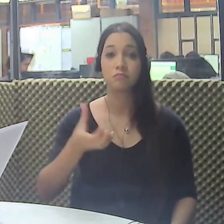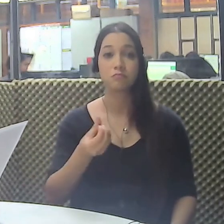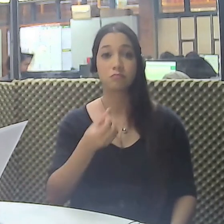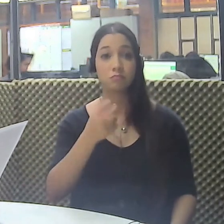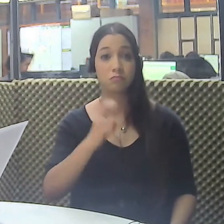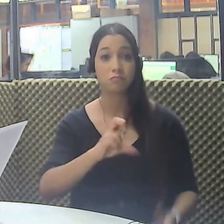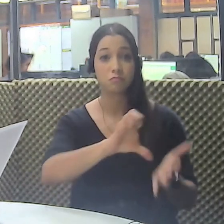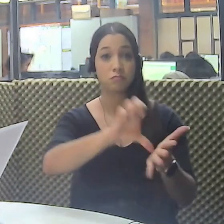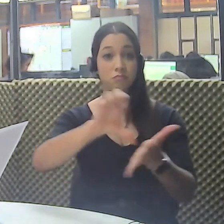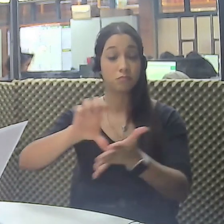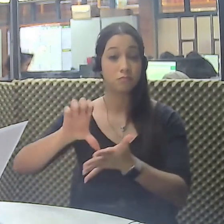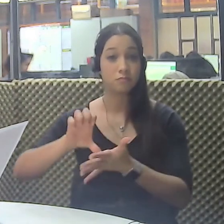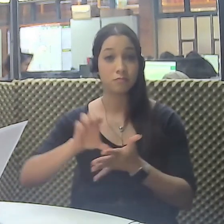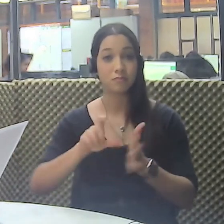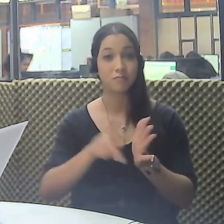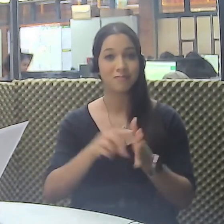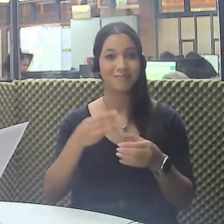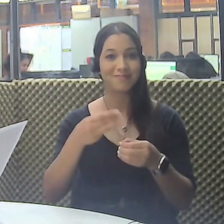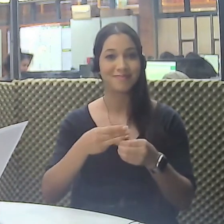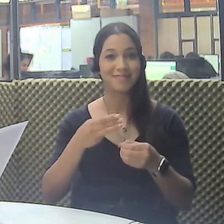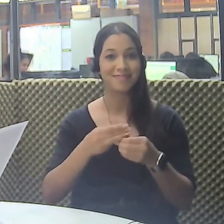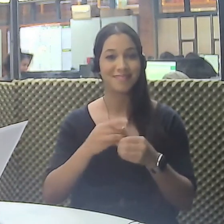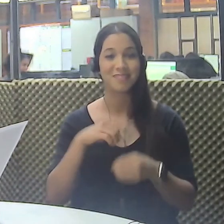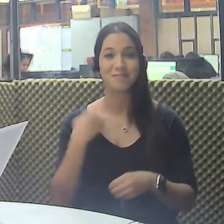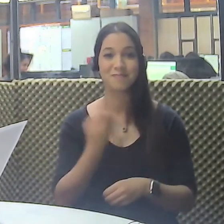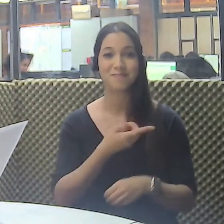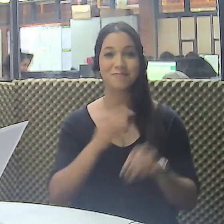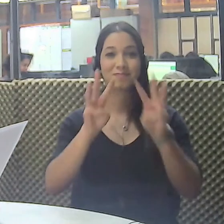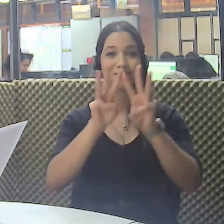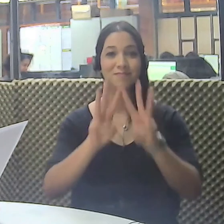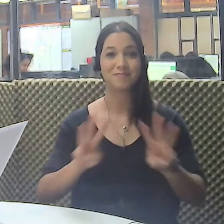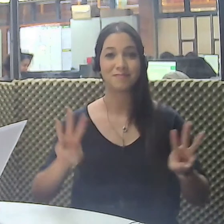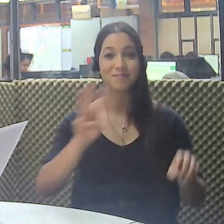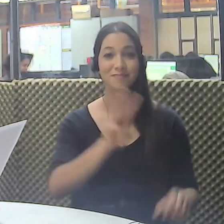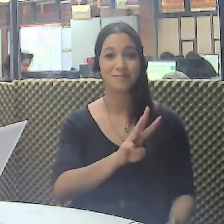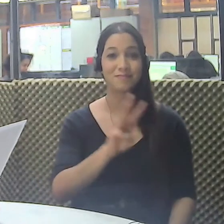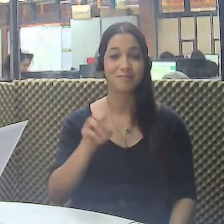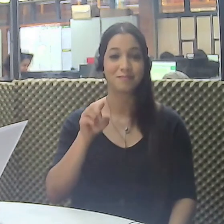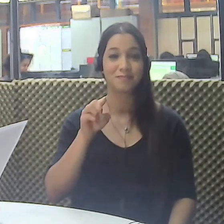65 salas de vacinação do município no nosso portal no